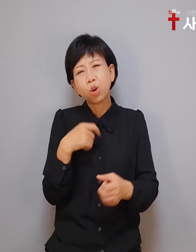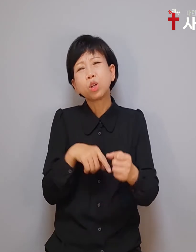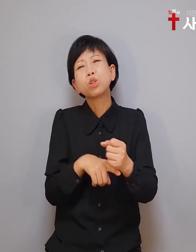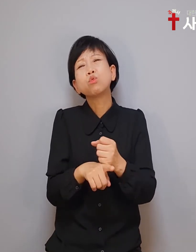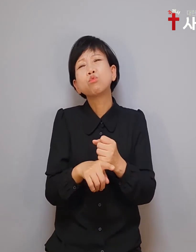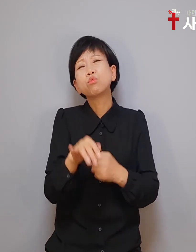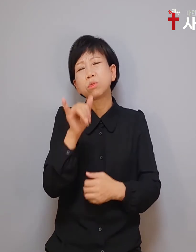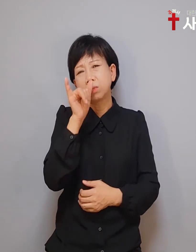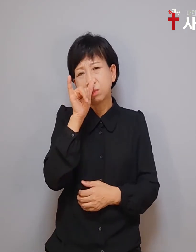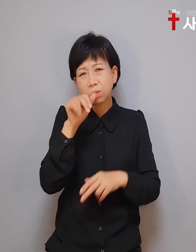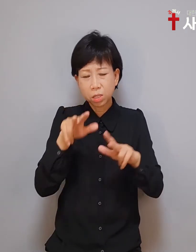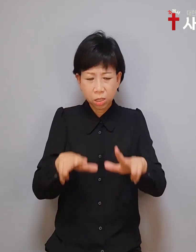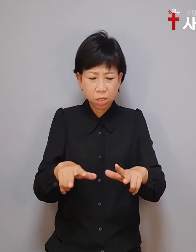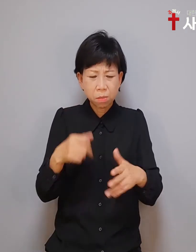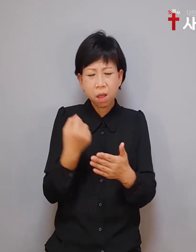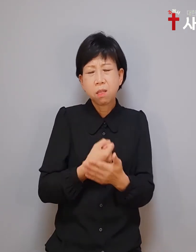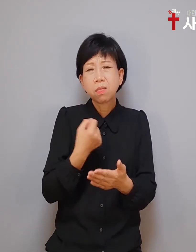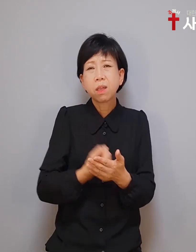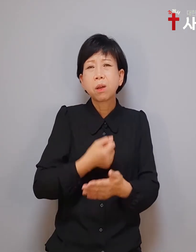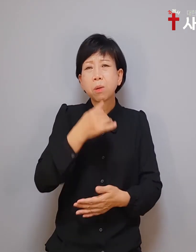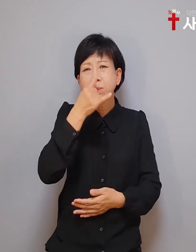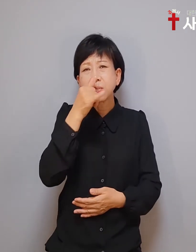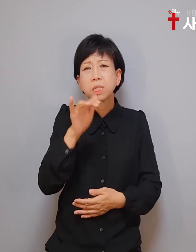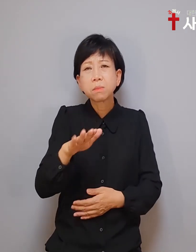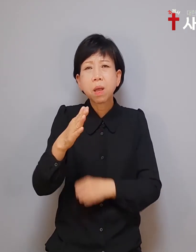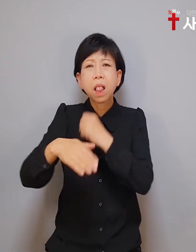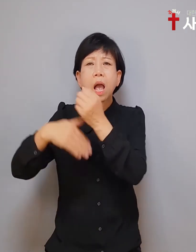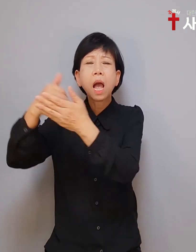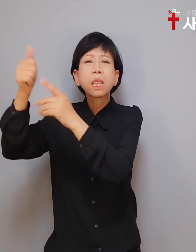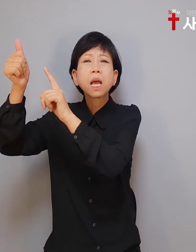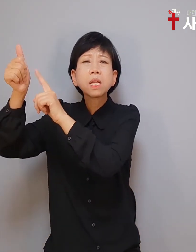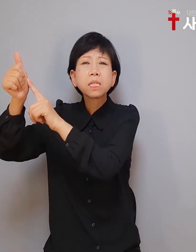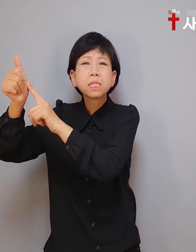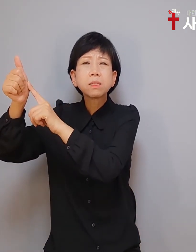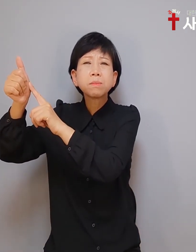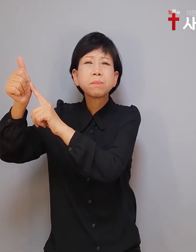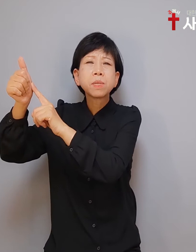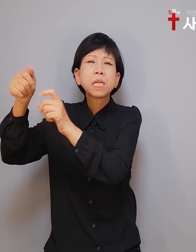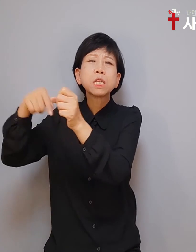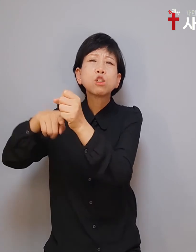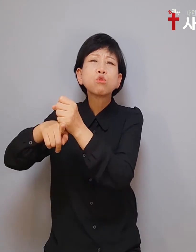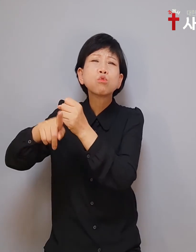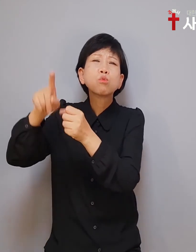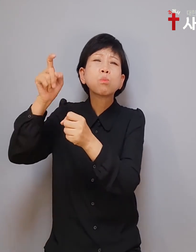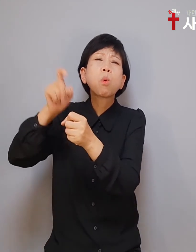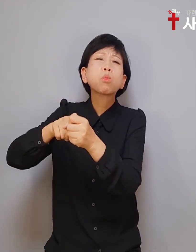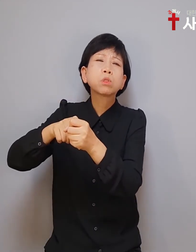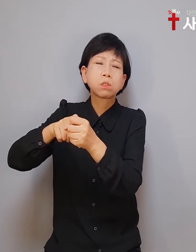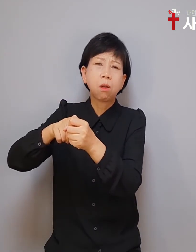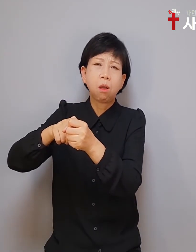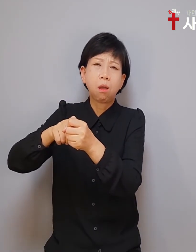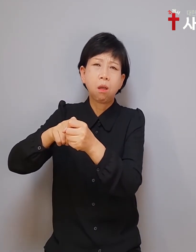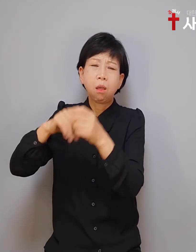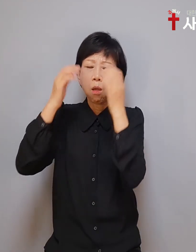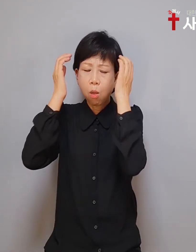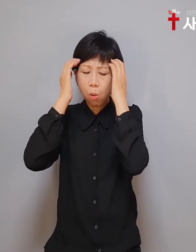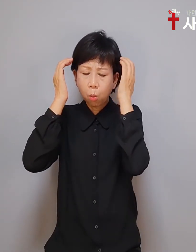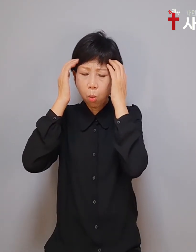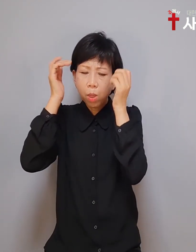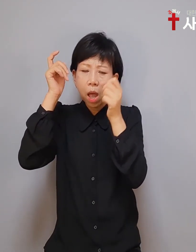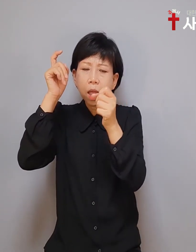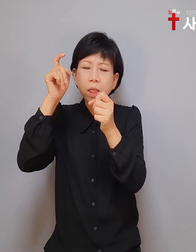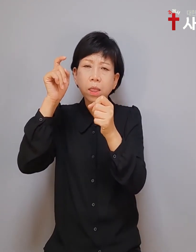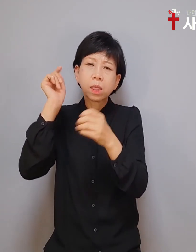당장은 속상하지만 하나님께서 주시는 이유와 그 하나님께서 고난을 허락하시는 목적을